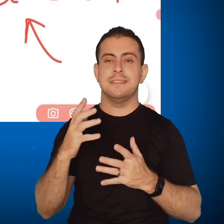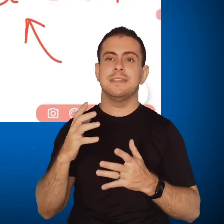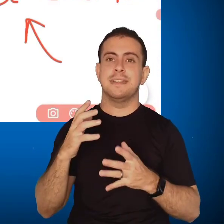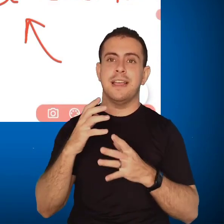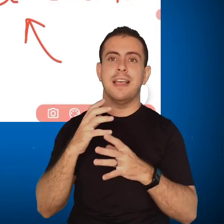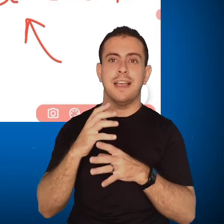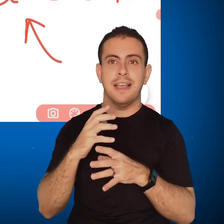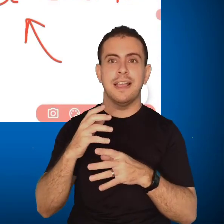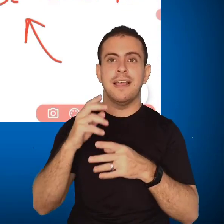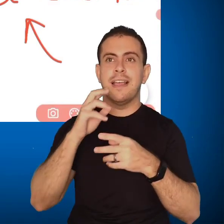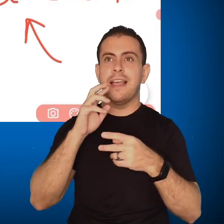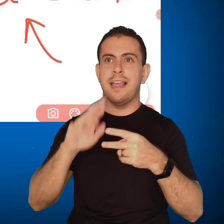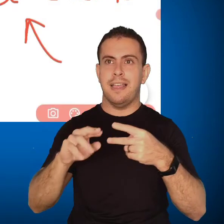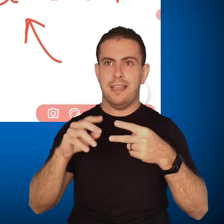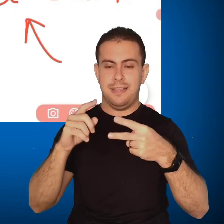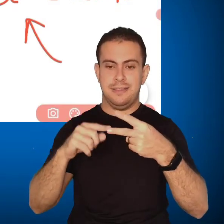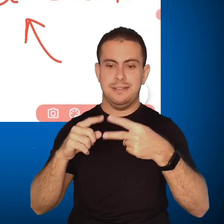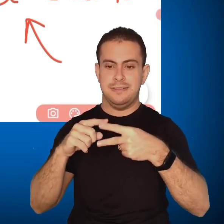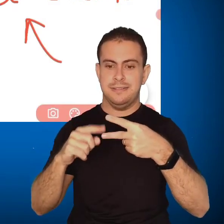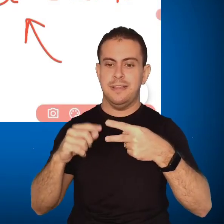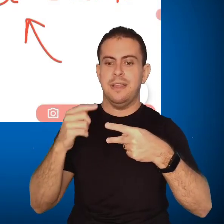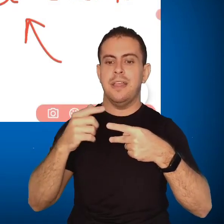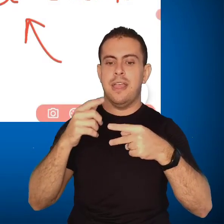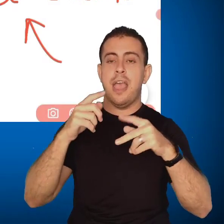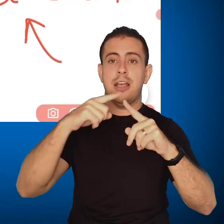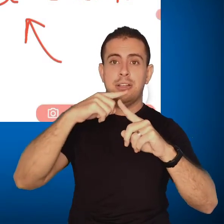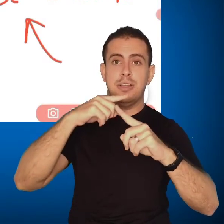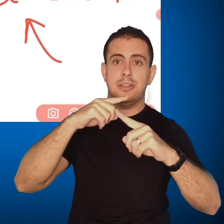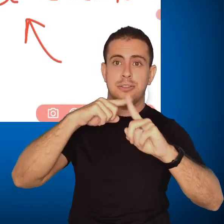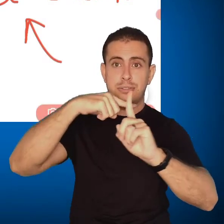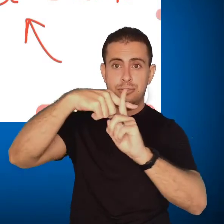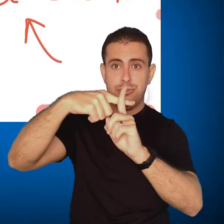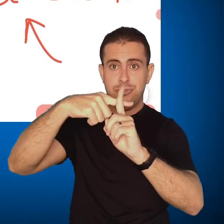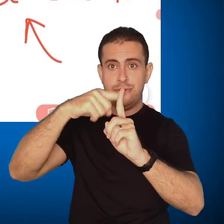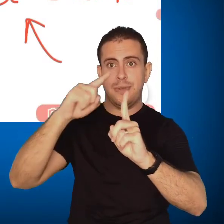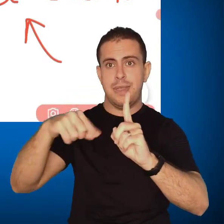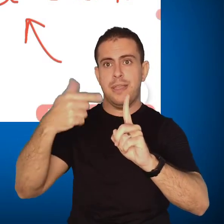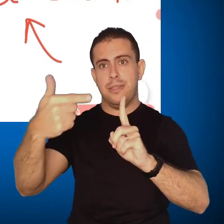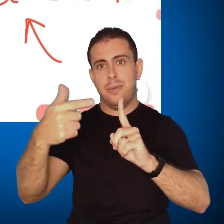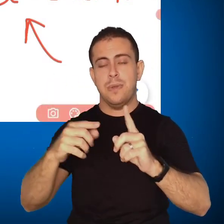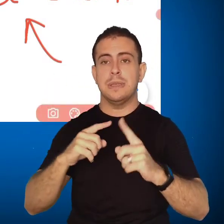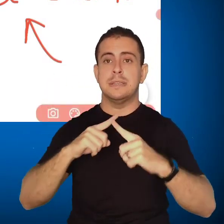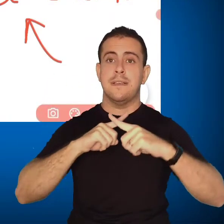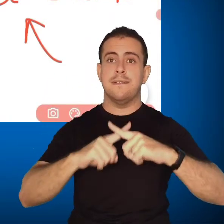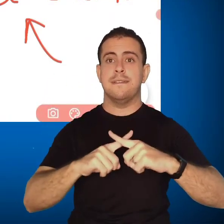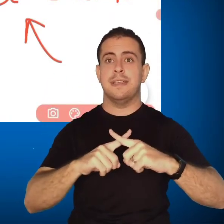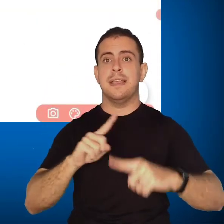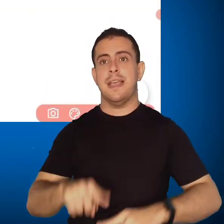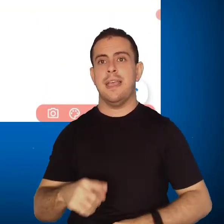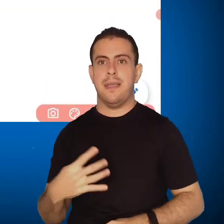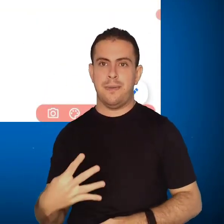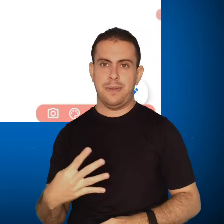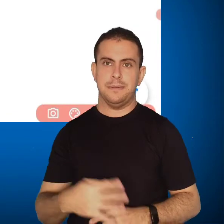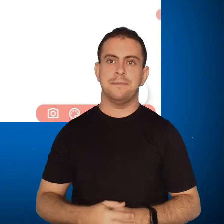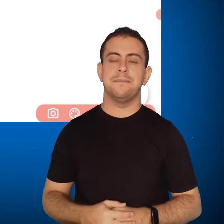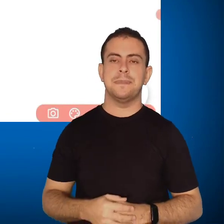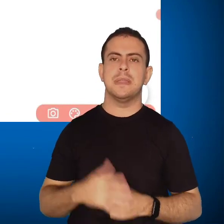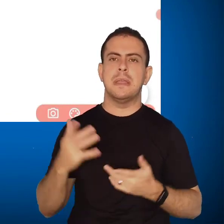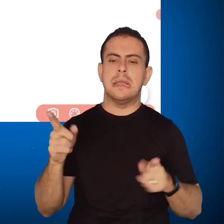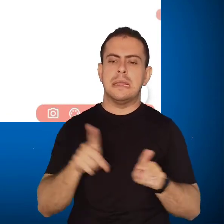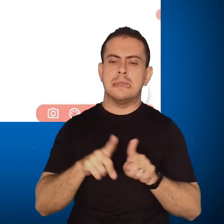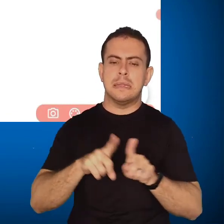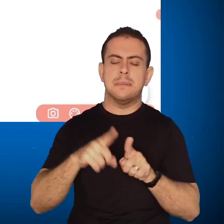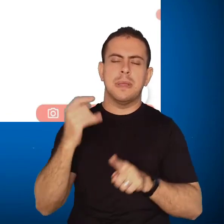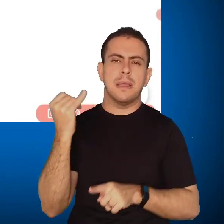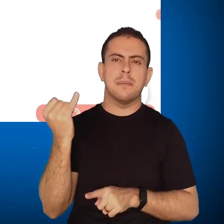seria 2 e o produto das raízes seria 4. Vimos também, muito importante, que a